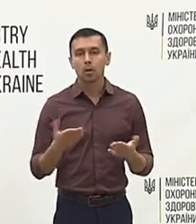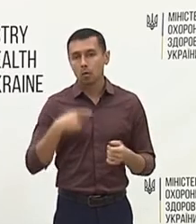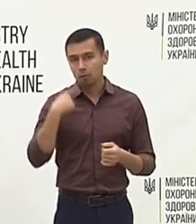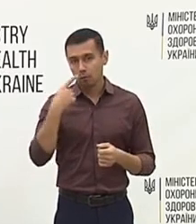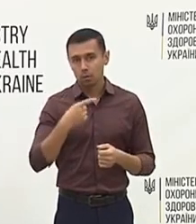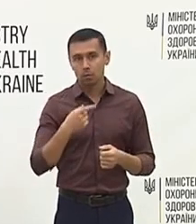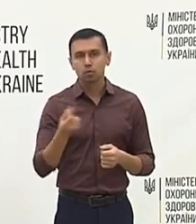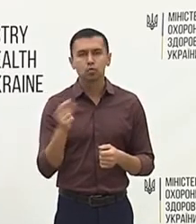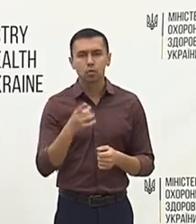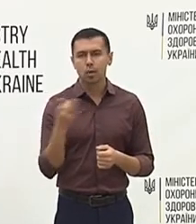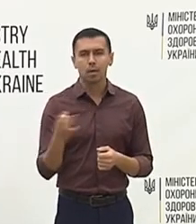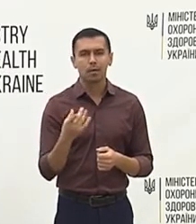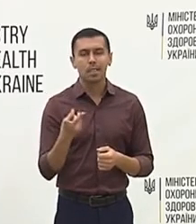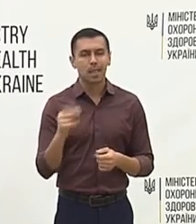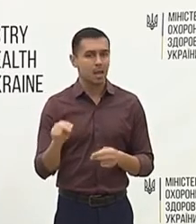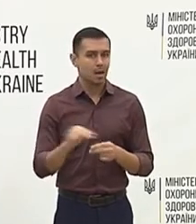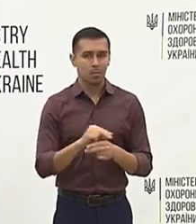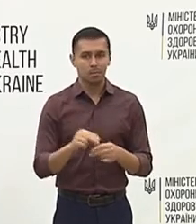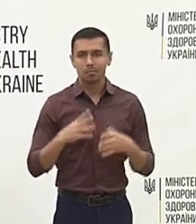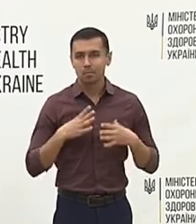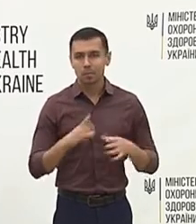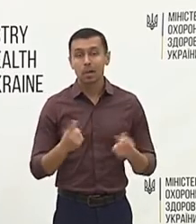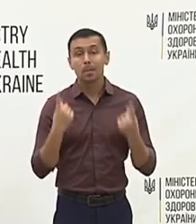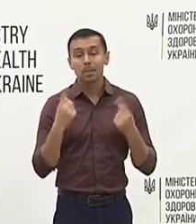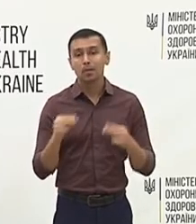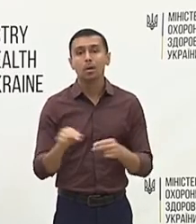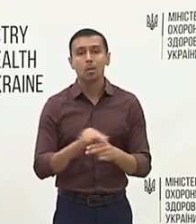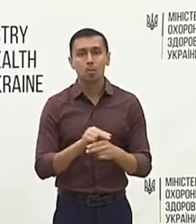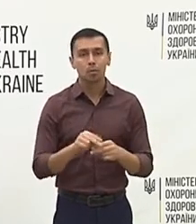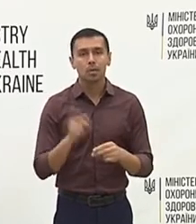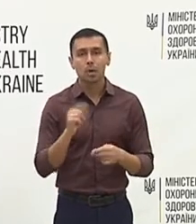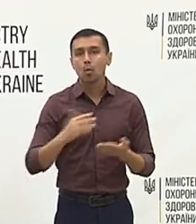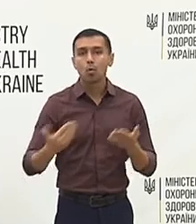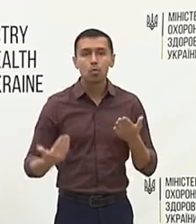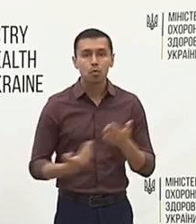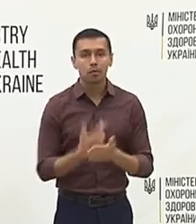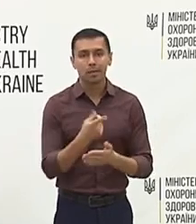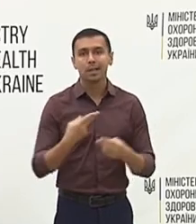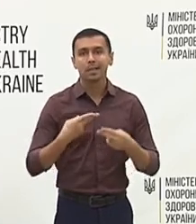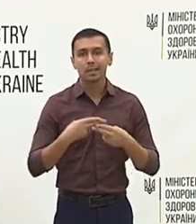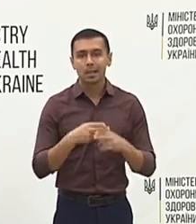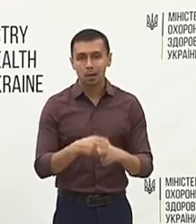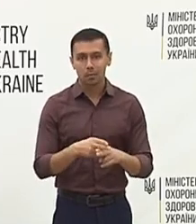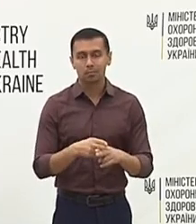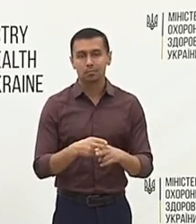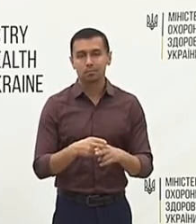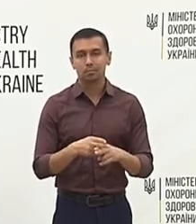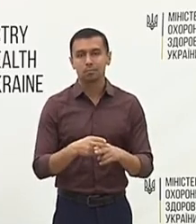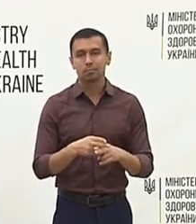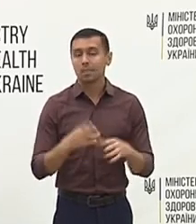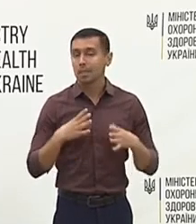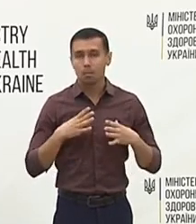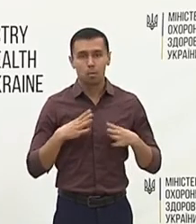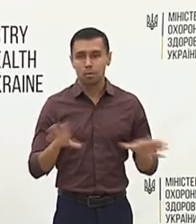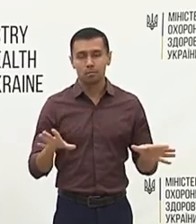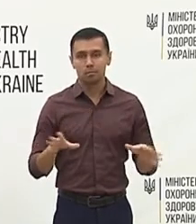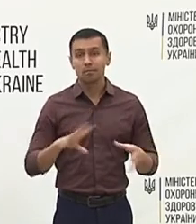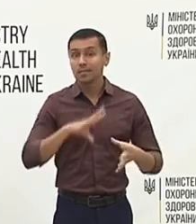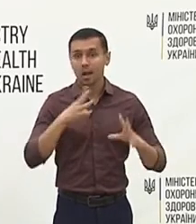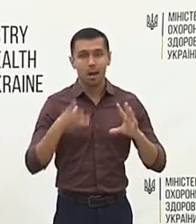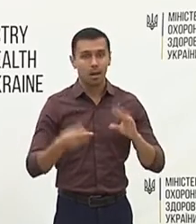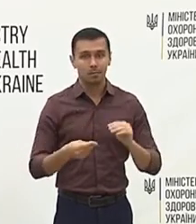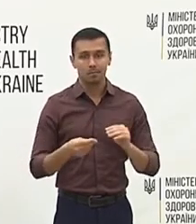мова, жодного разу не ремонтувалася. Капітального ремонту та оновлення її технопарку не було.